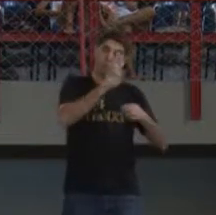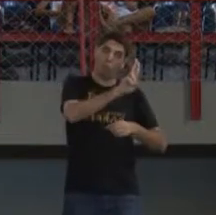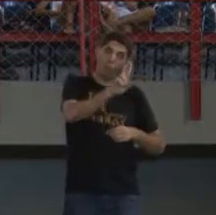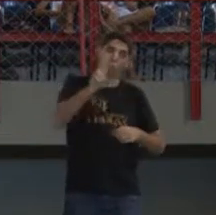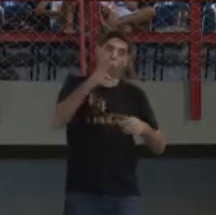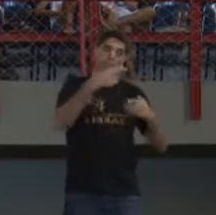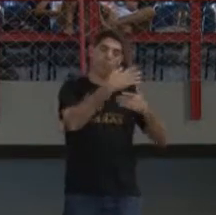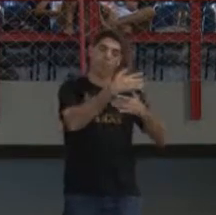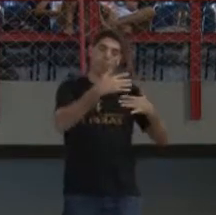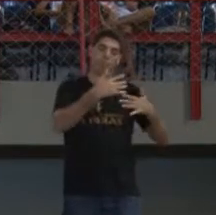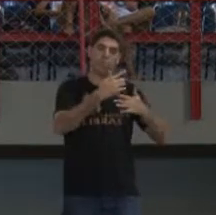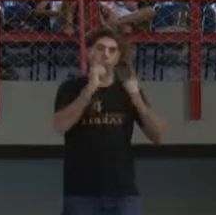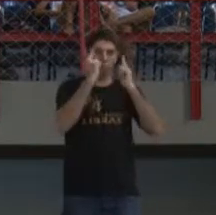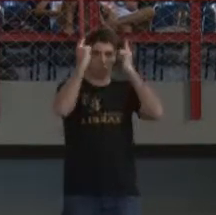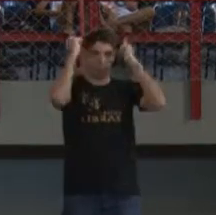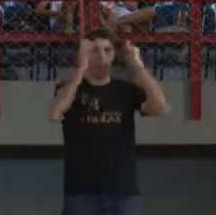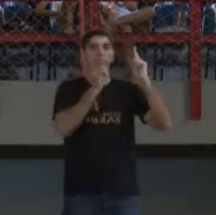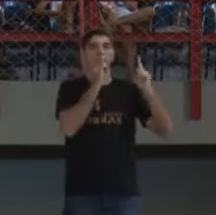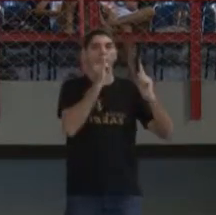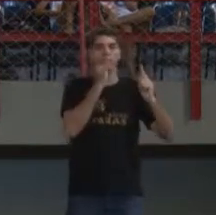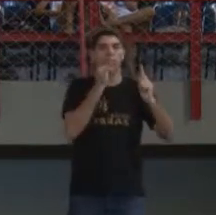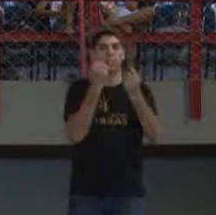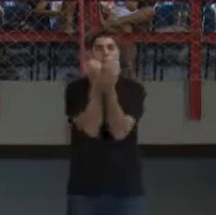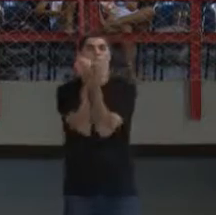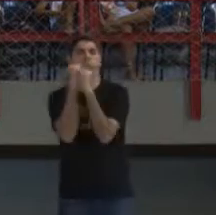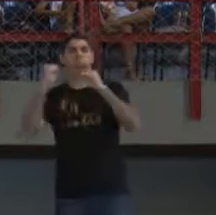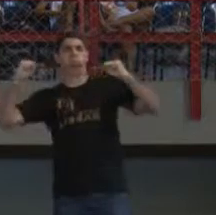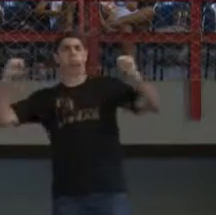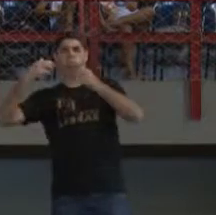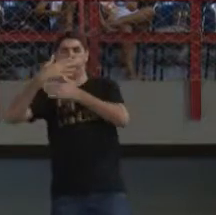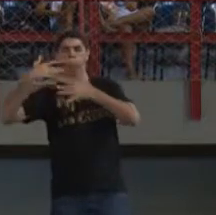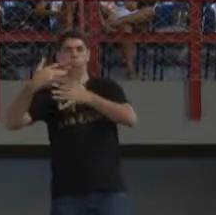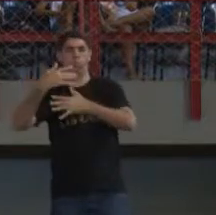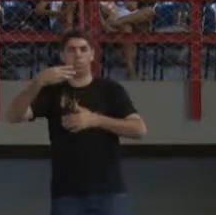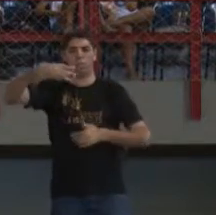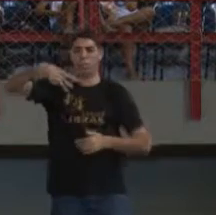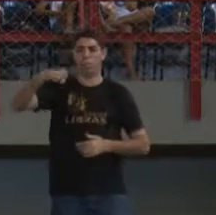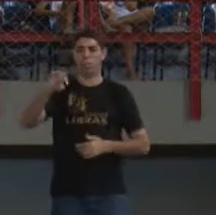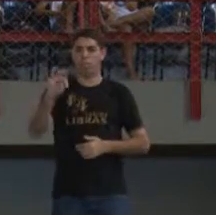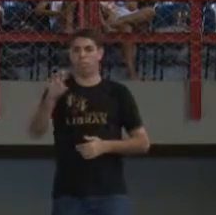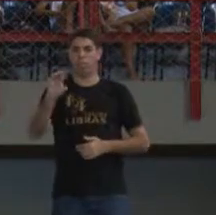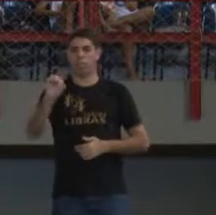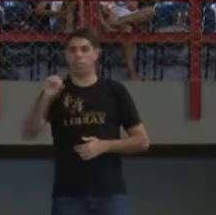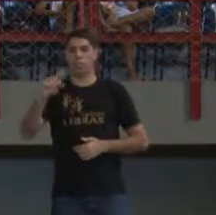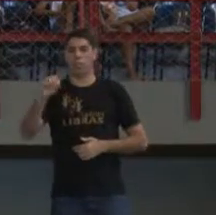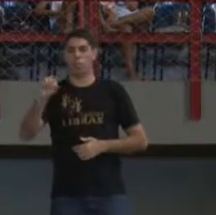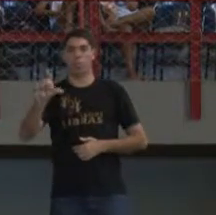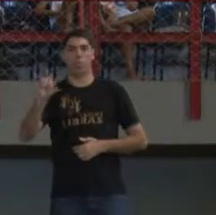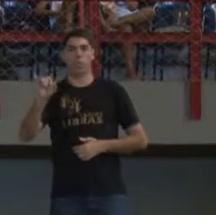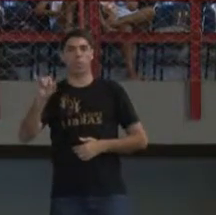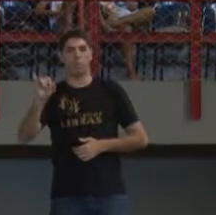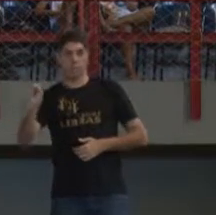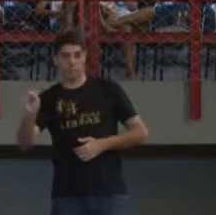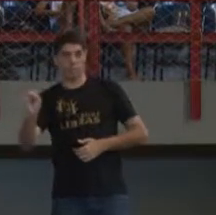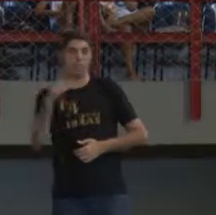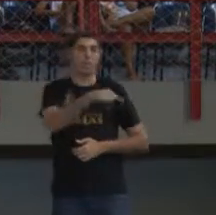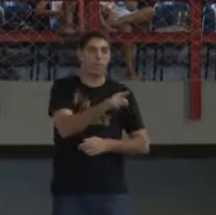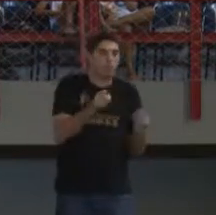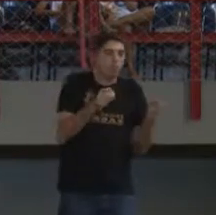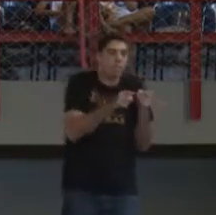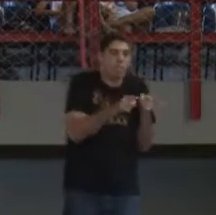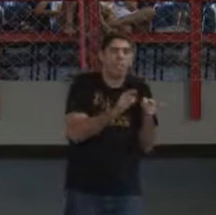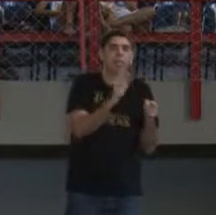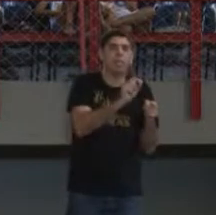cidade grande, pequenópole, que é cidade pequena, você que assistiu, tá certo? O seriado do Superman. O nome do